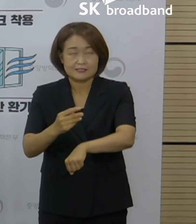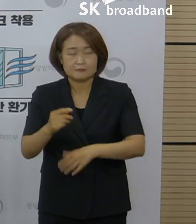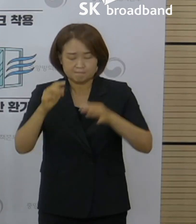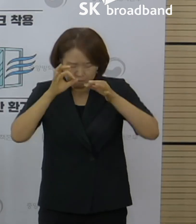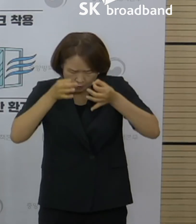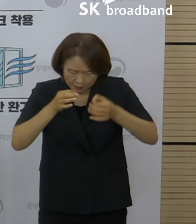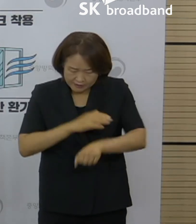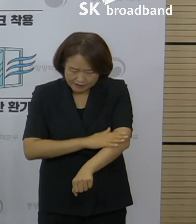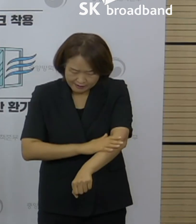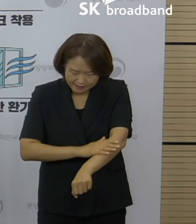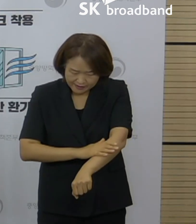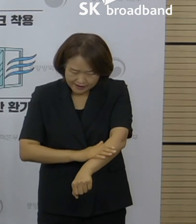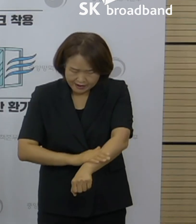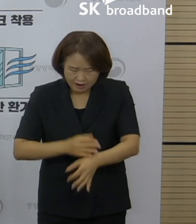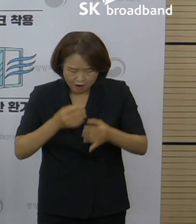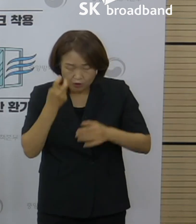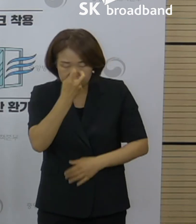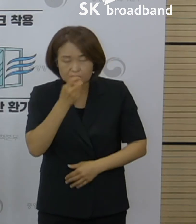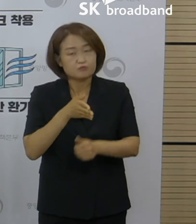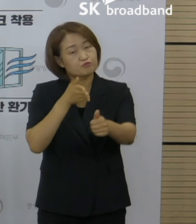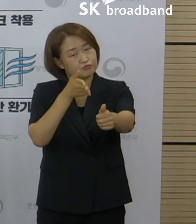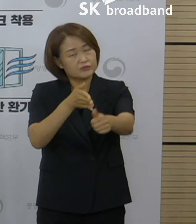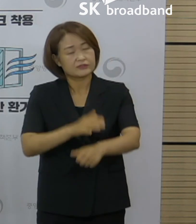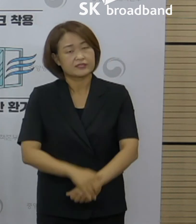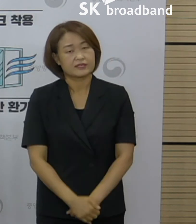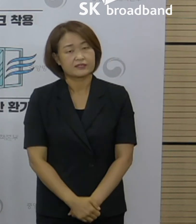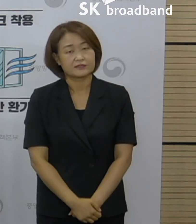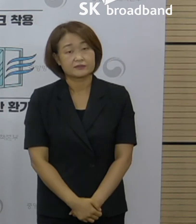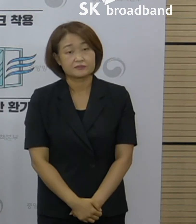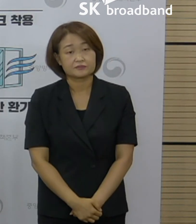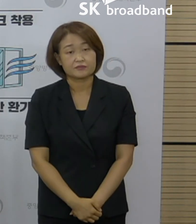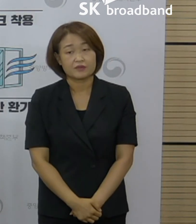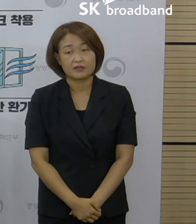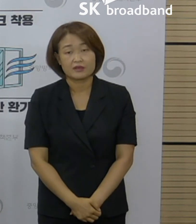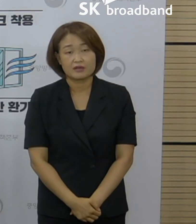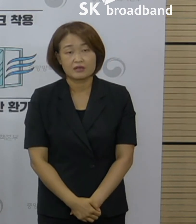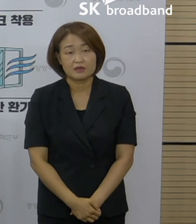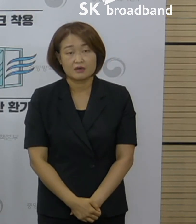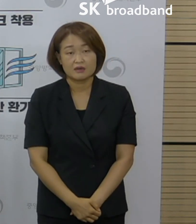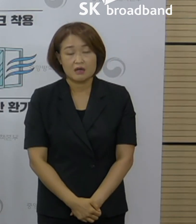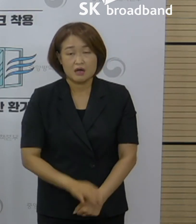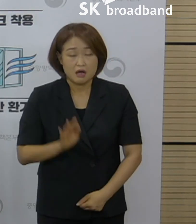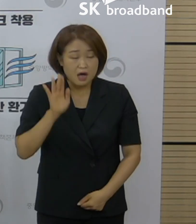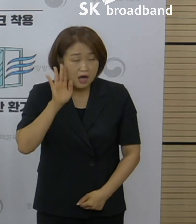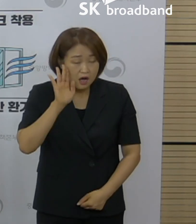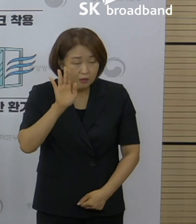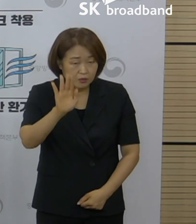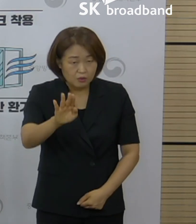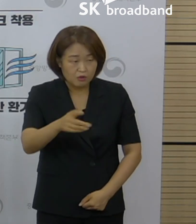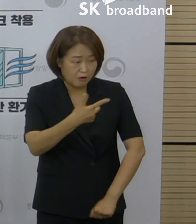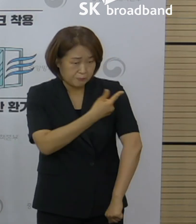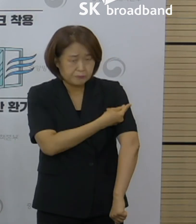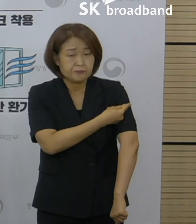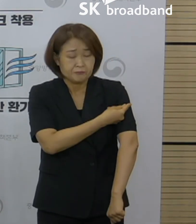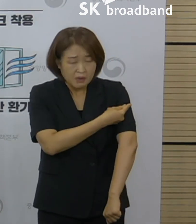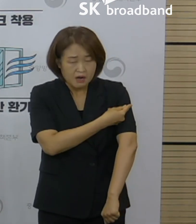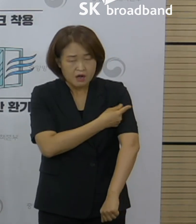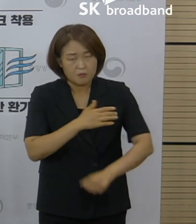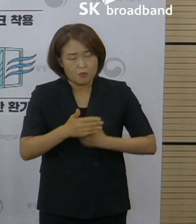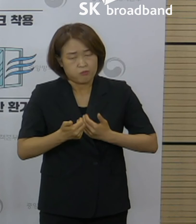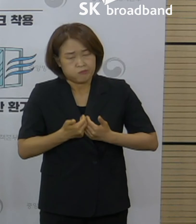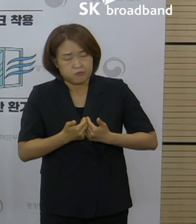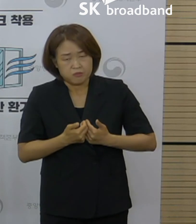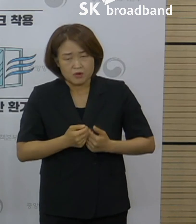부탁을 드립니다. 또한 향후에 계속해서 이상 반응 또 부작용 등에 대해서 좀 더 자세한